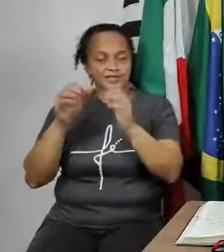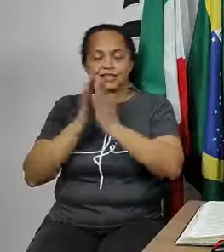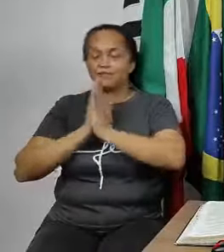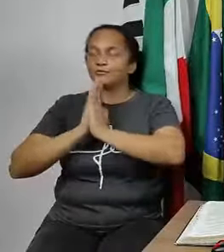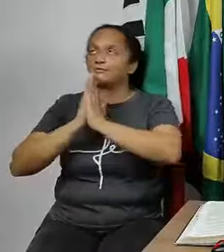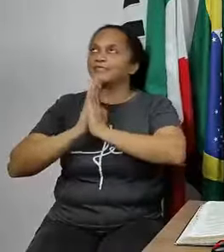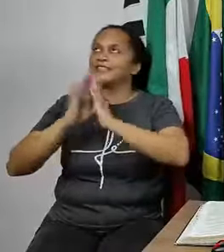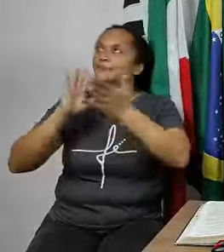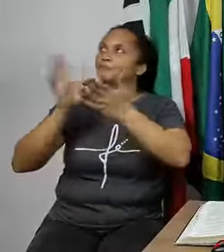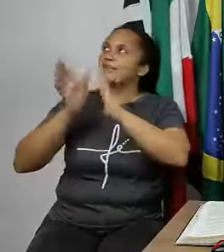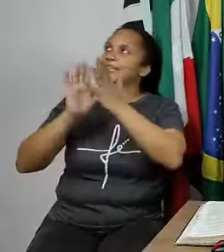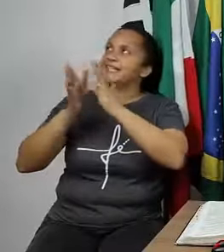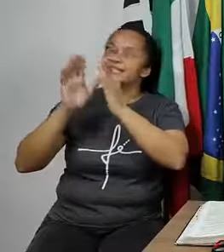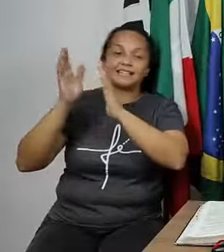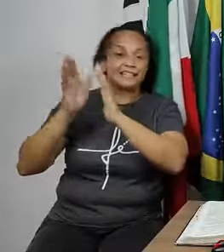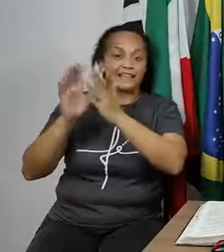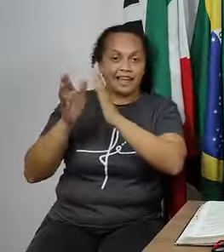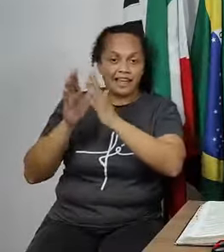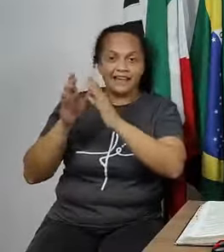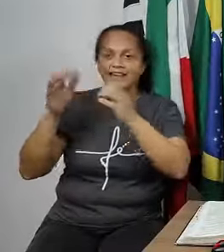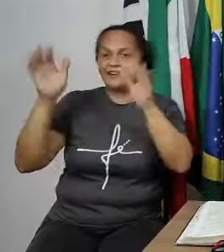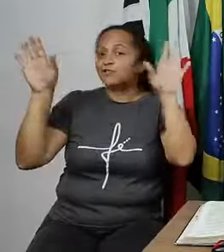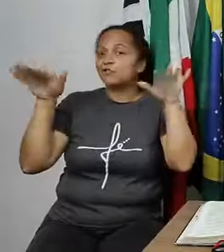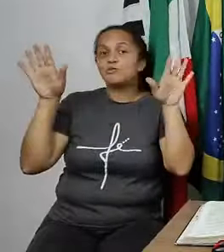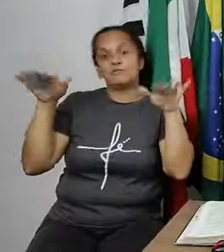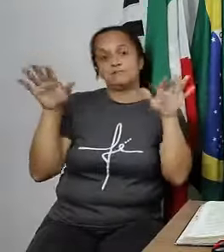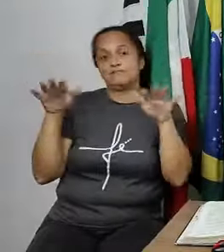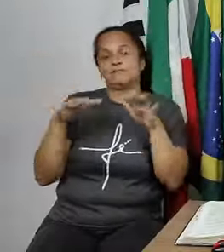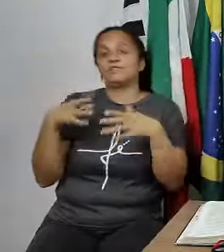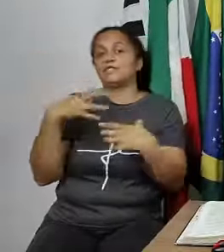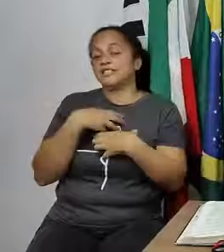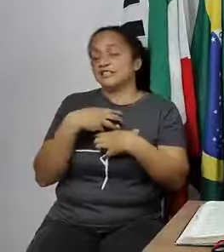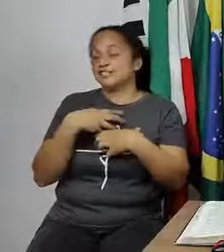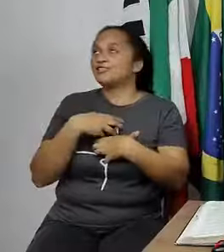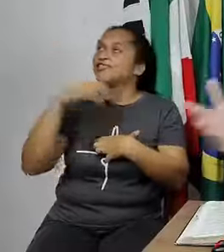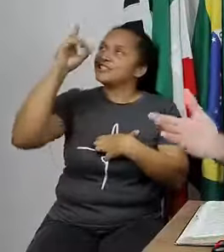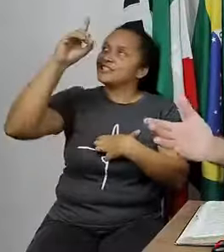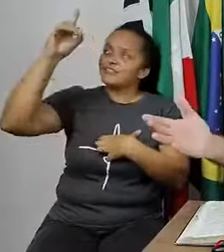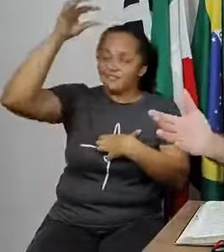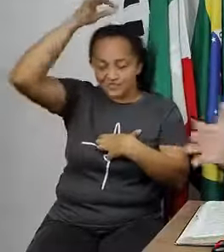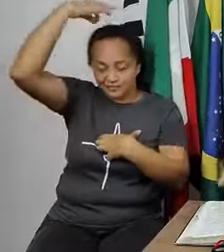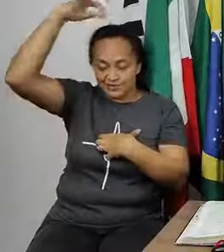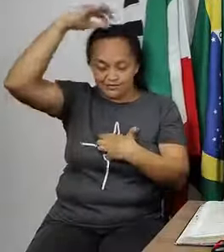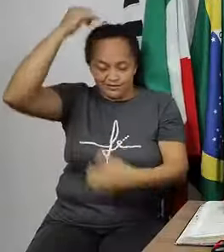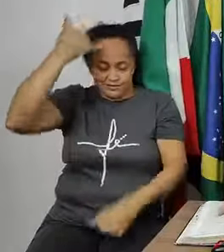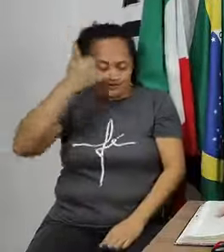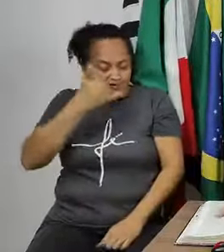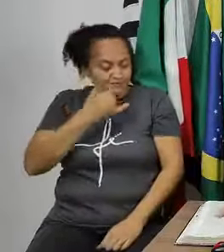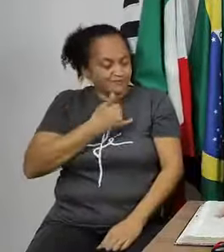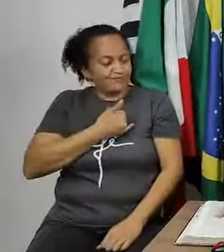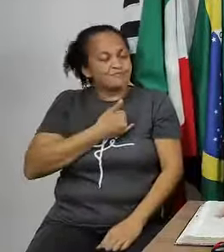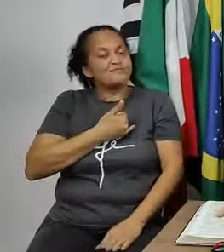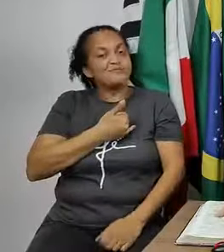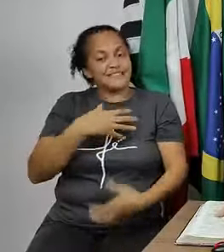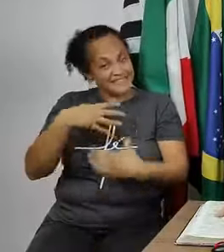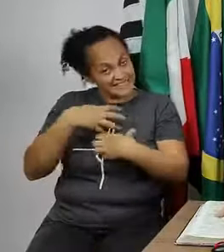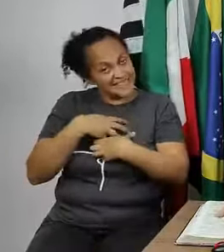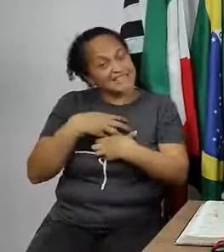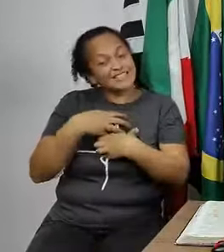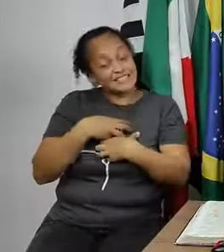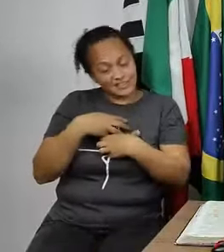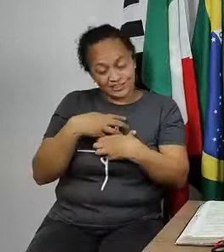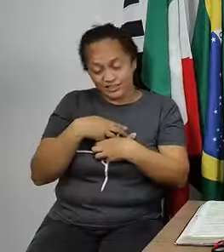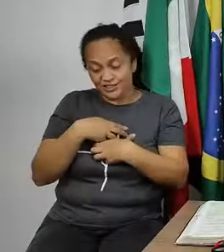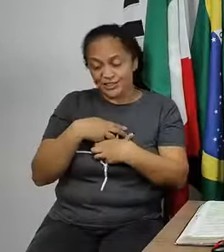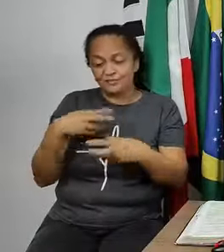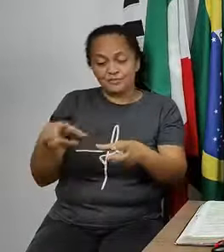espiritual, ter uma experiência de ouvir a voz do Espírito Santo falando com você, ter experiências com a revelação e entendimento